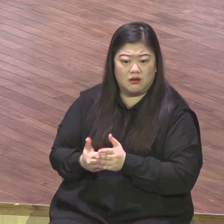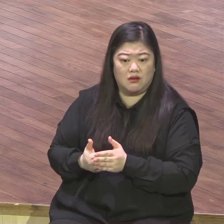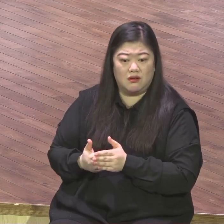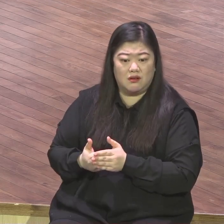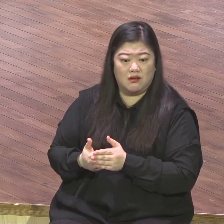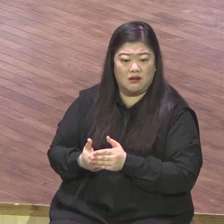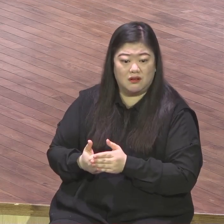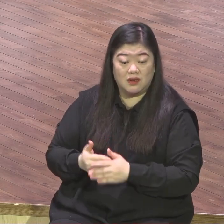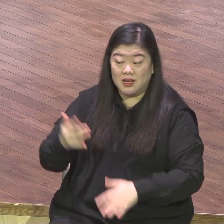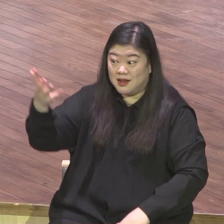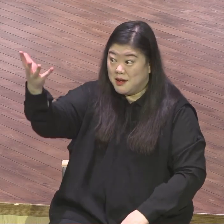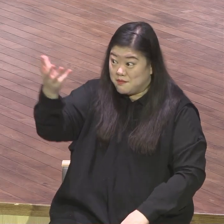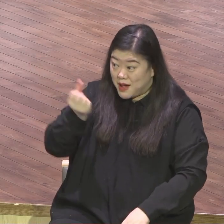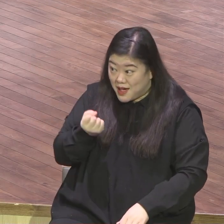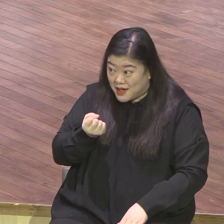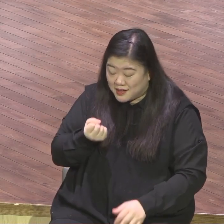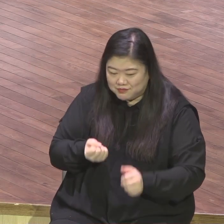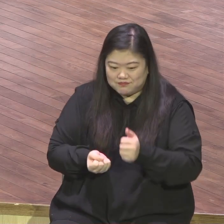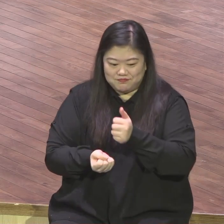한 번 더